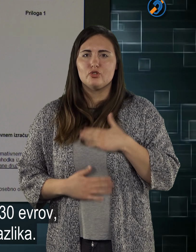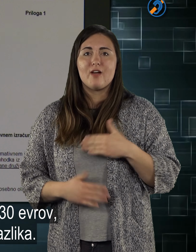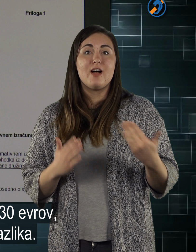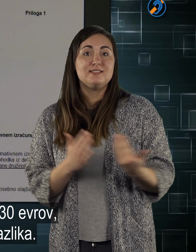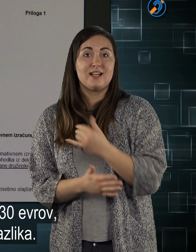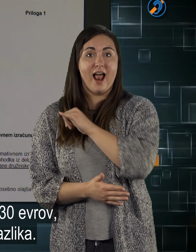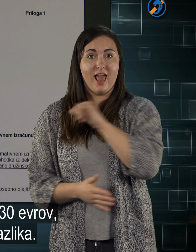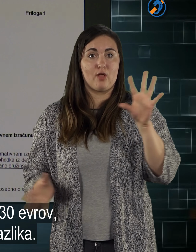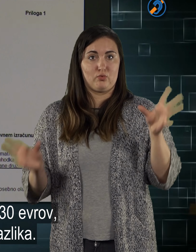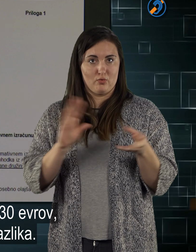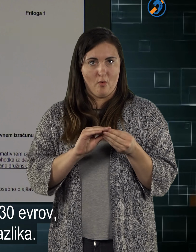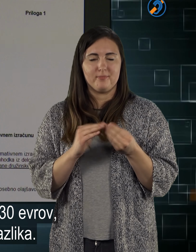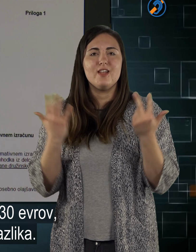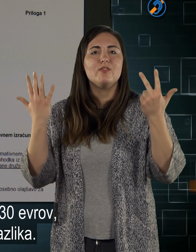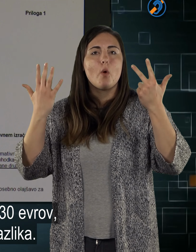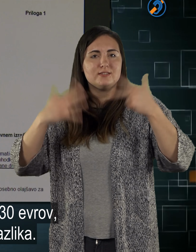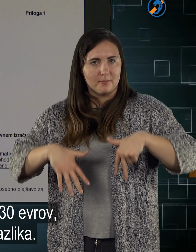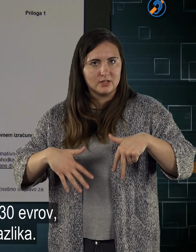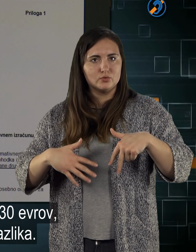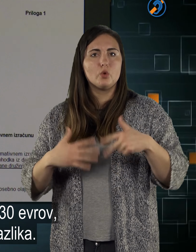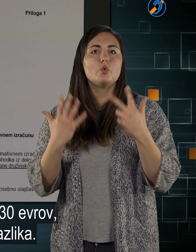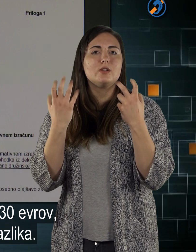olajšava za leto 2017